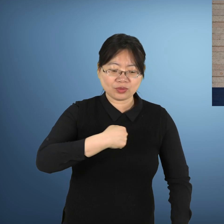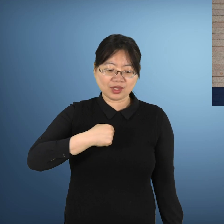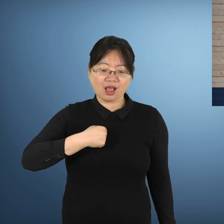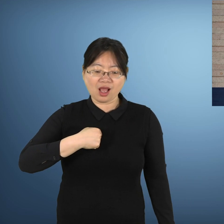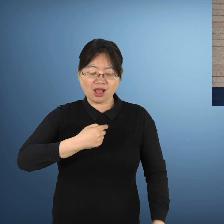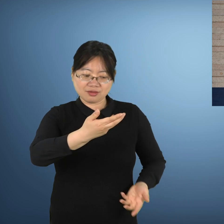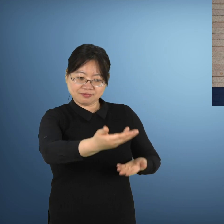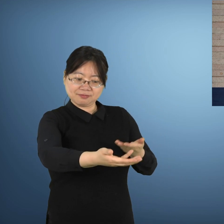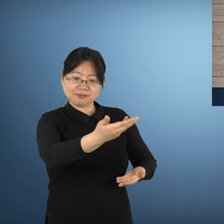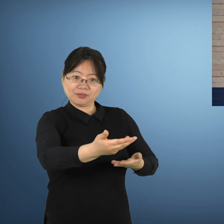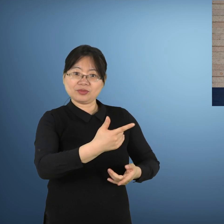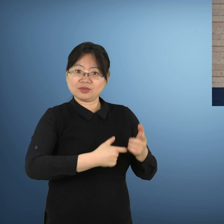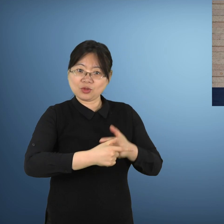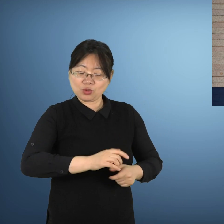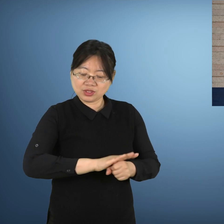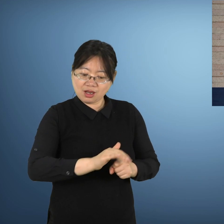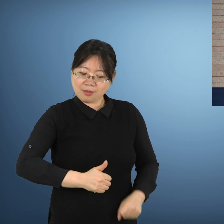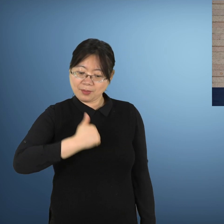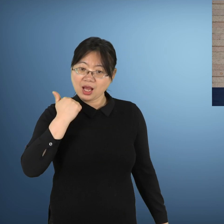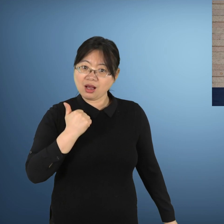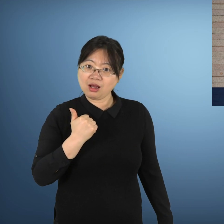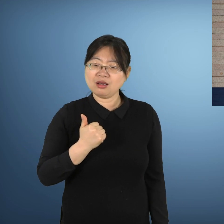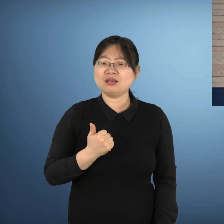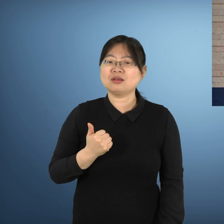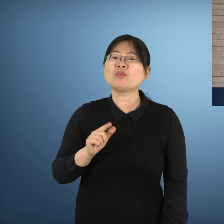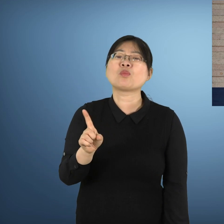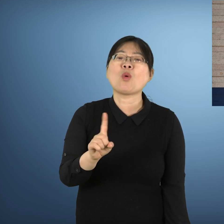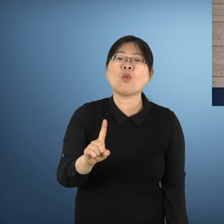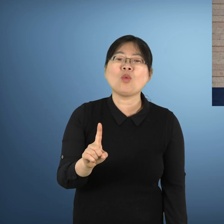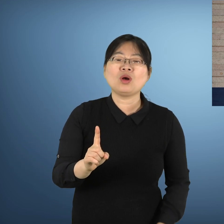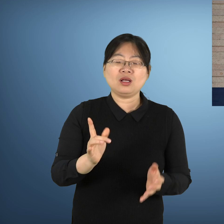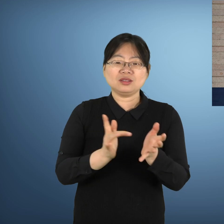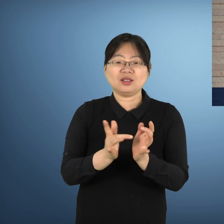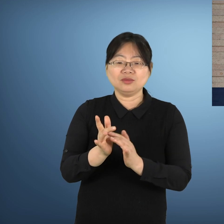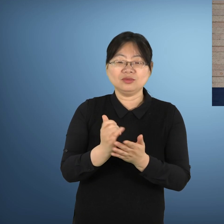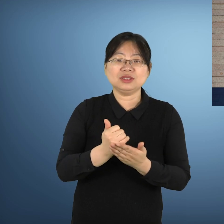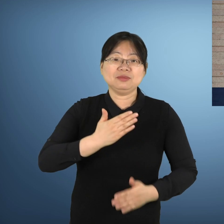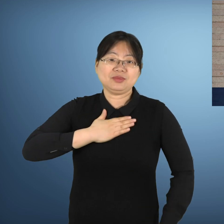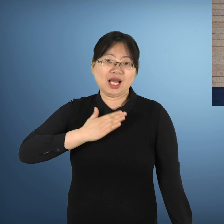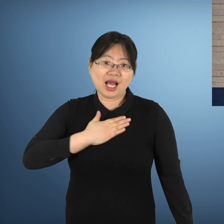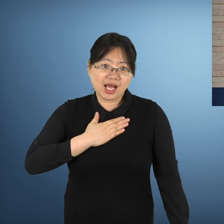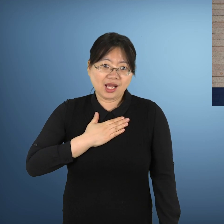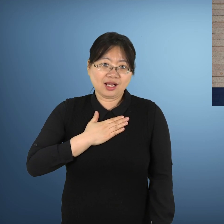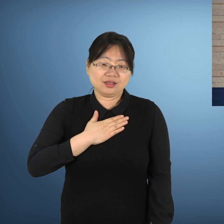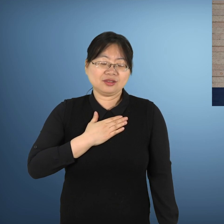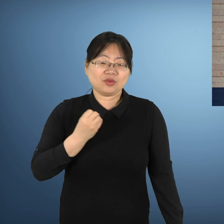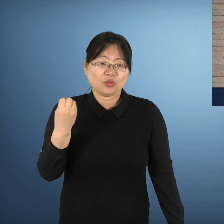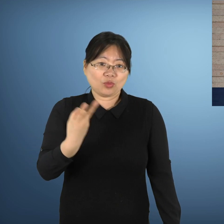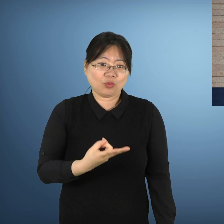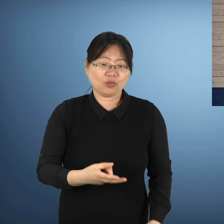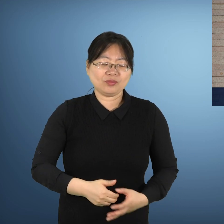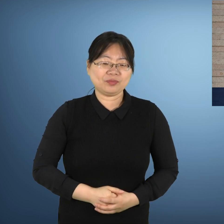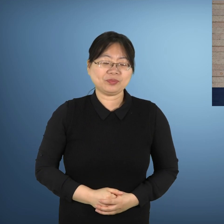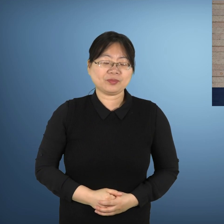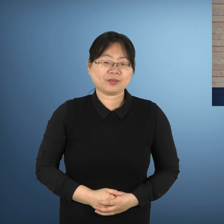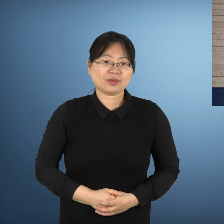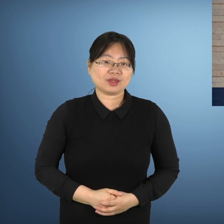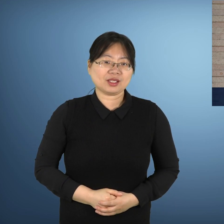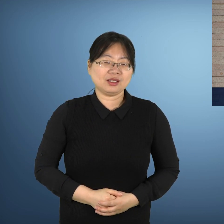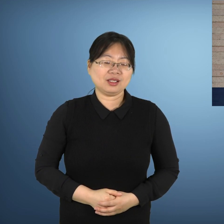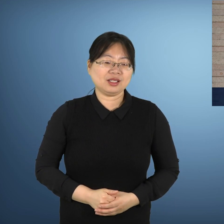번째 질문은 뭐죠? 이런 거죠. 예수님인 자신과 또